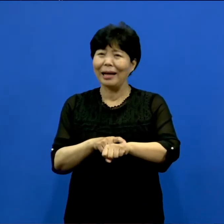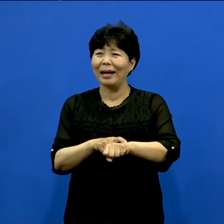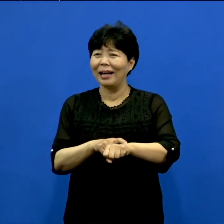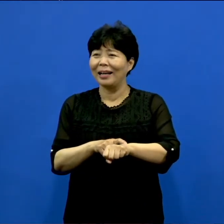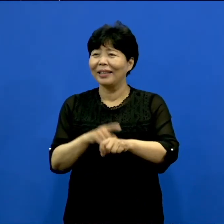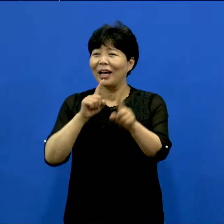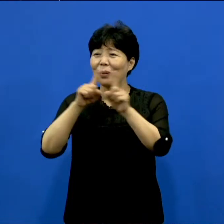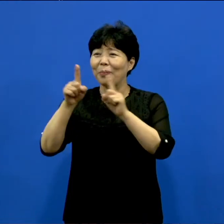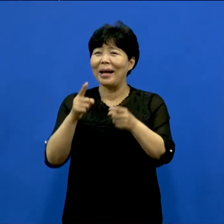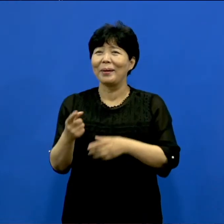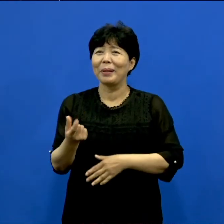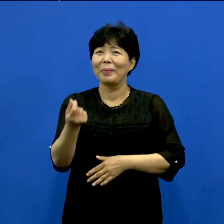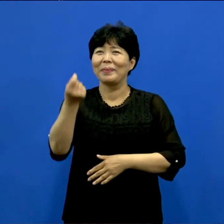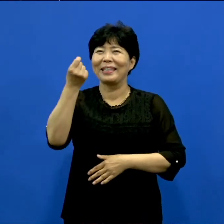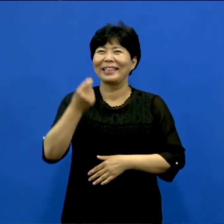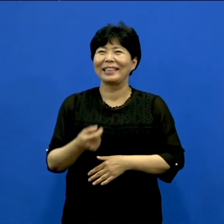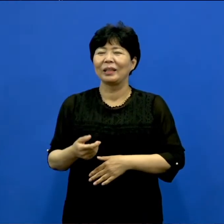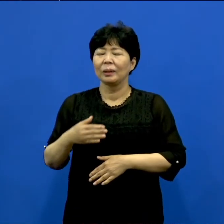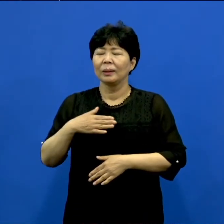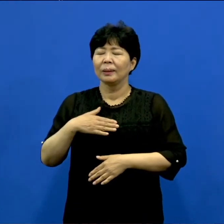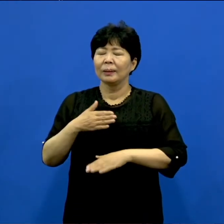다시 천천히 호흡하고.